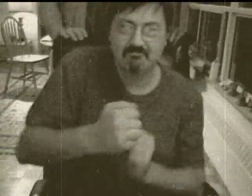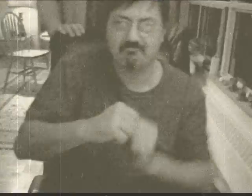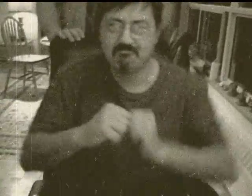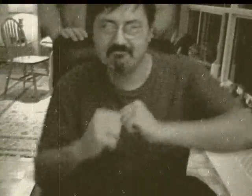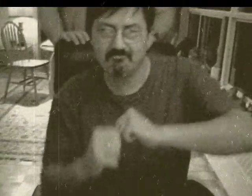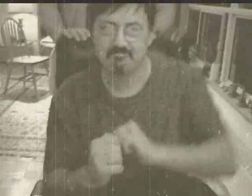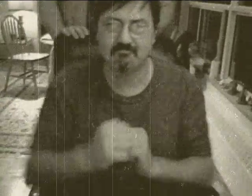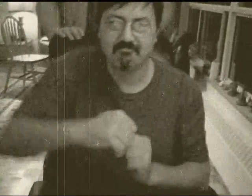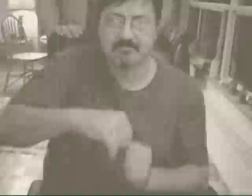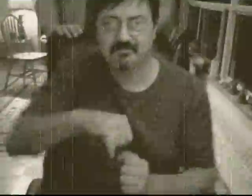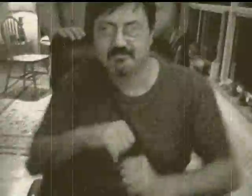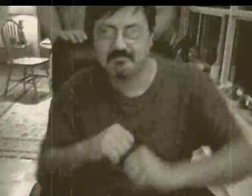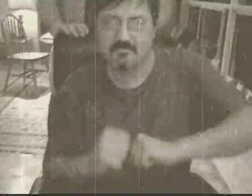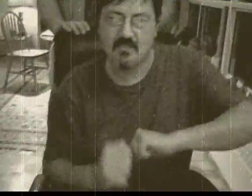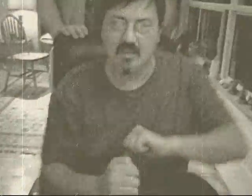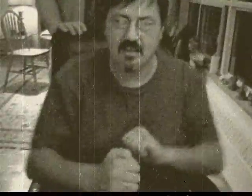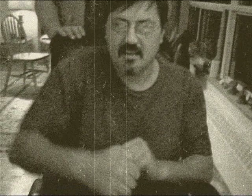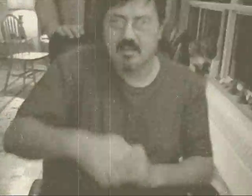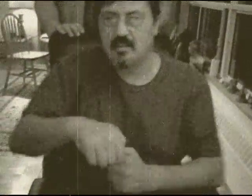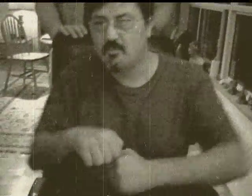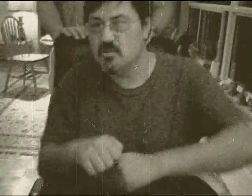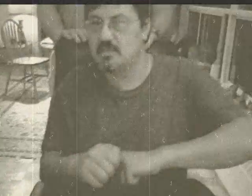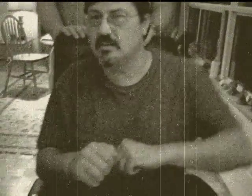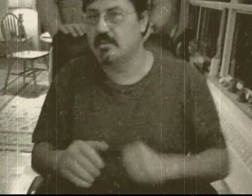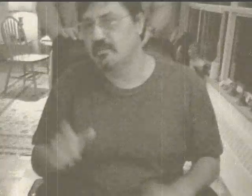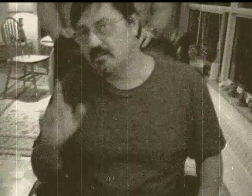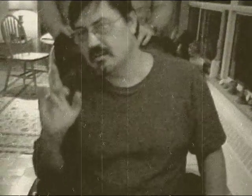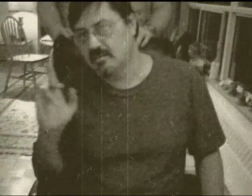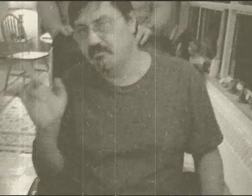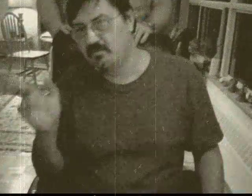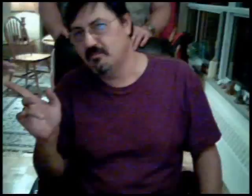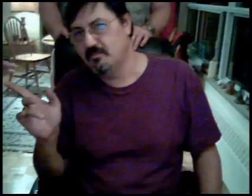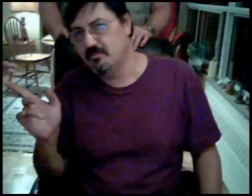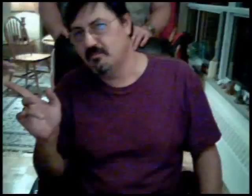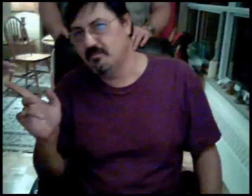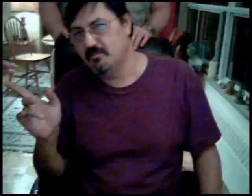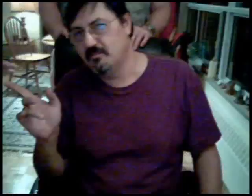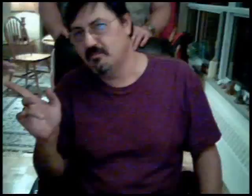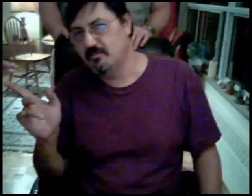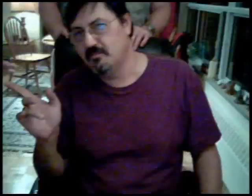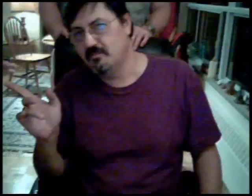Над Канадой небо синее, меж берез